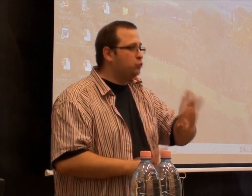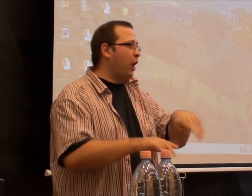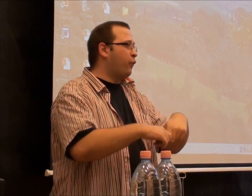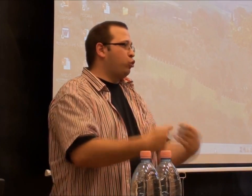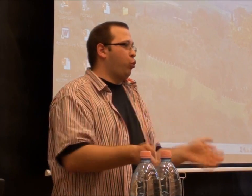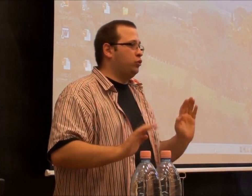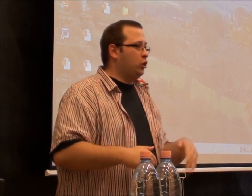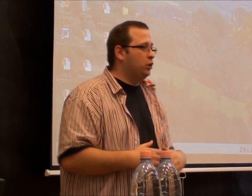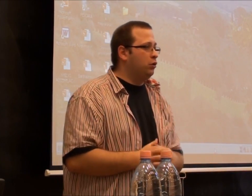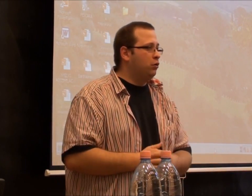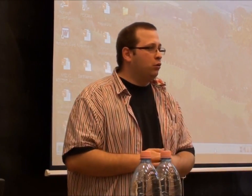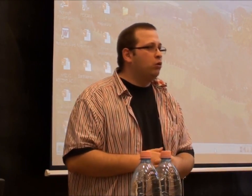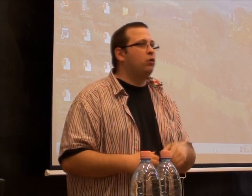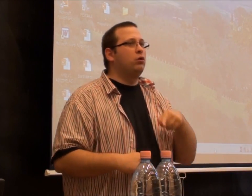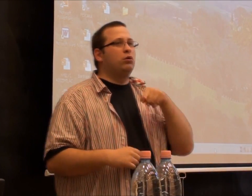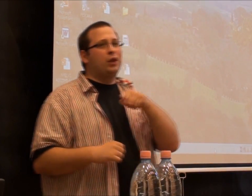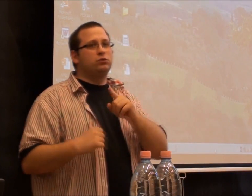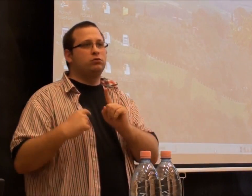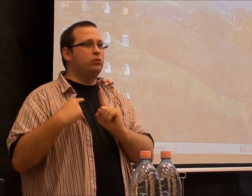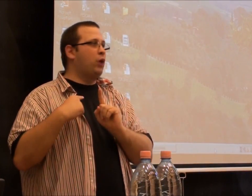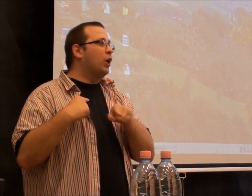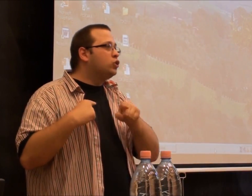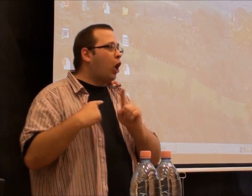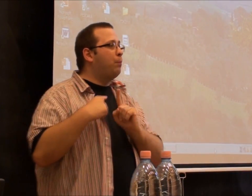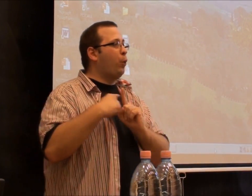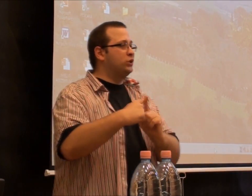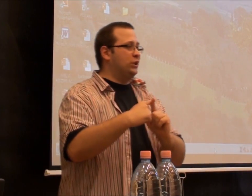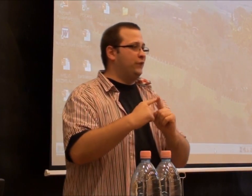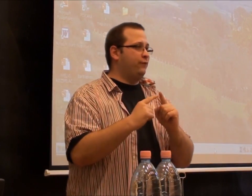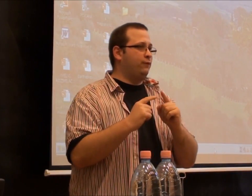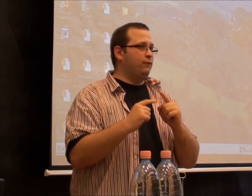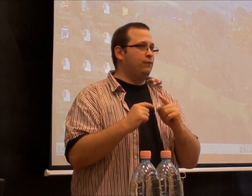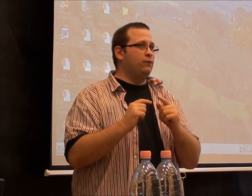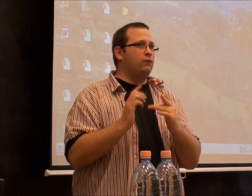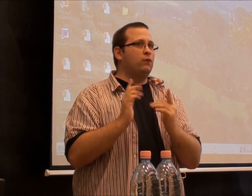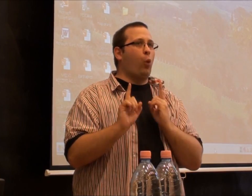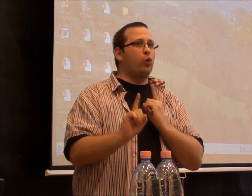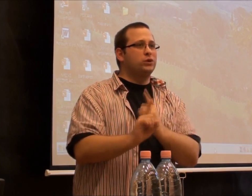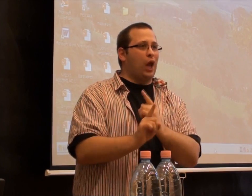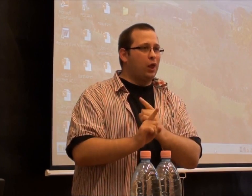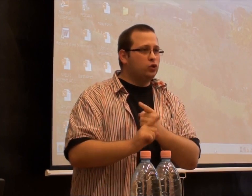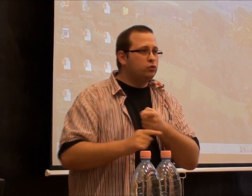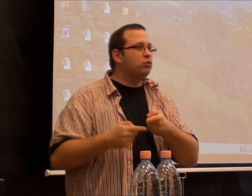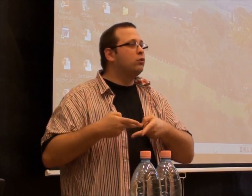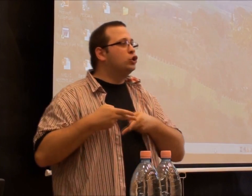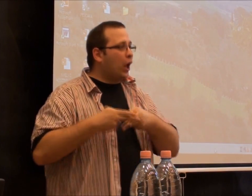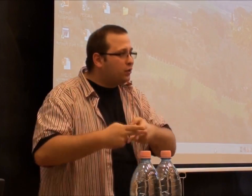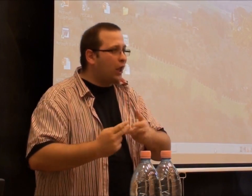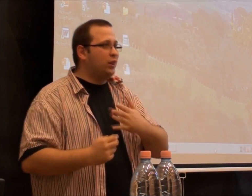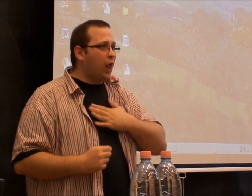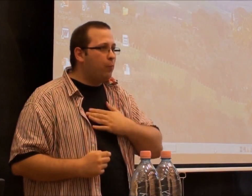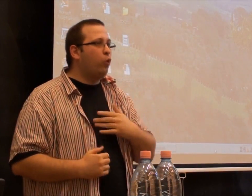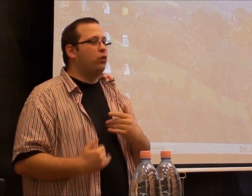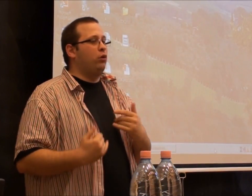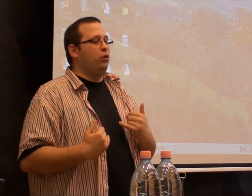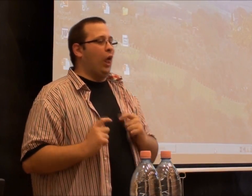megoldás. Ezt is meg fogjuk oldani. Ez egy pozitív hozzáállás. Segítettek nekem,